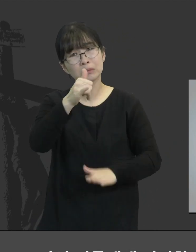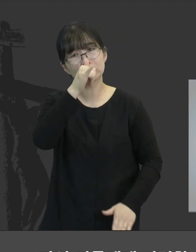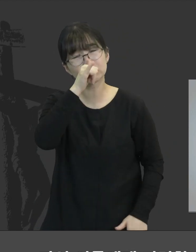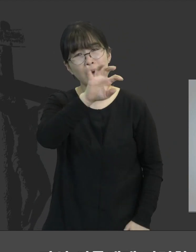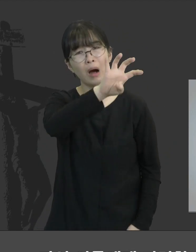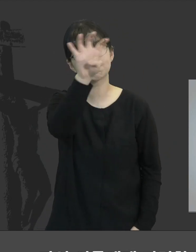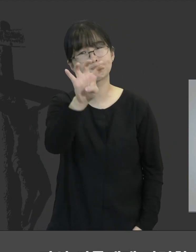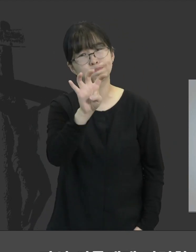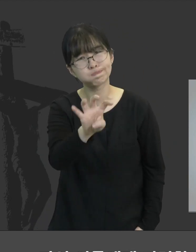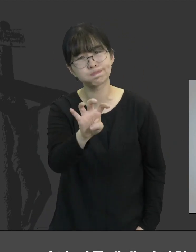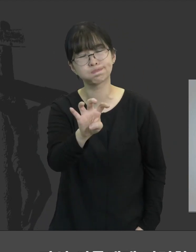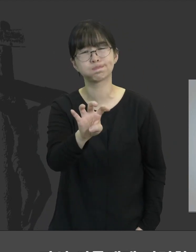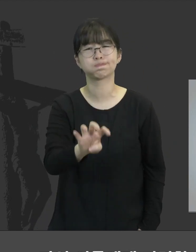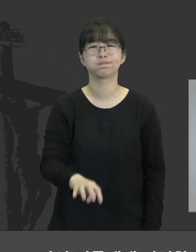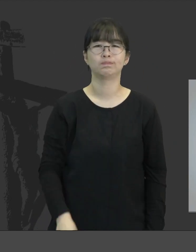있을까요?